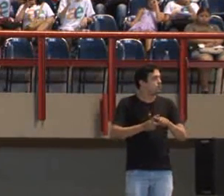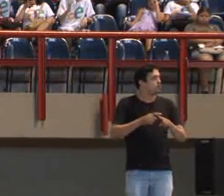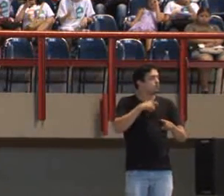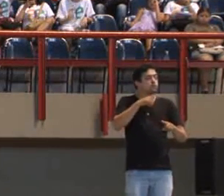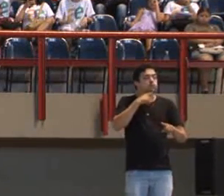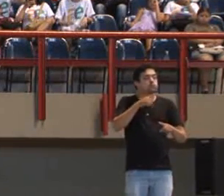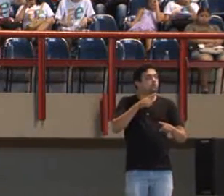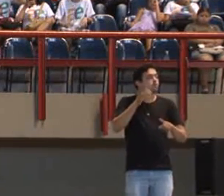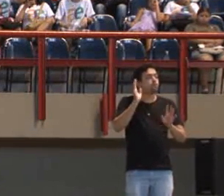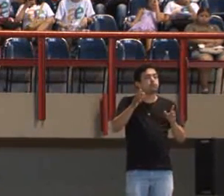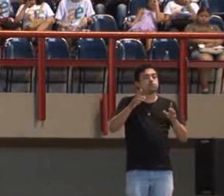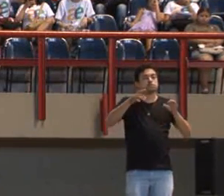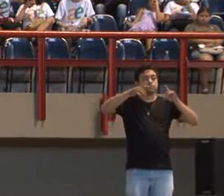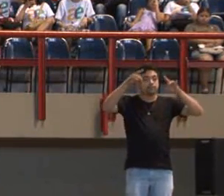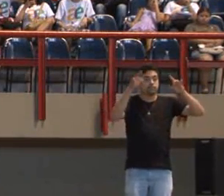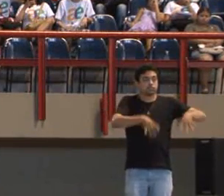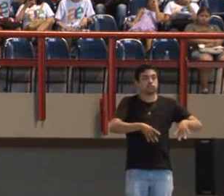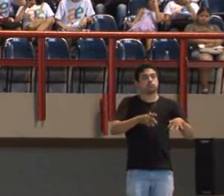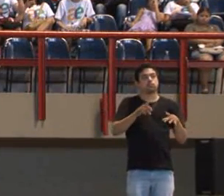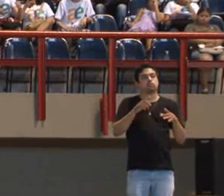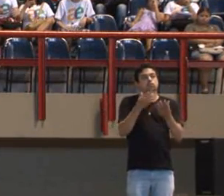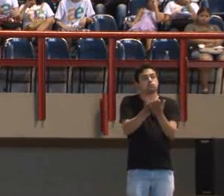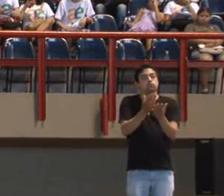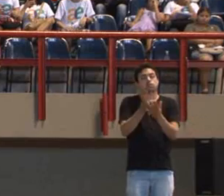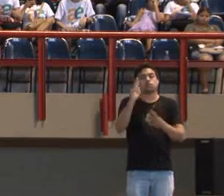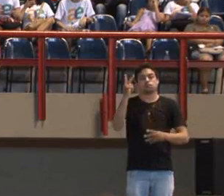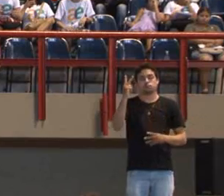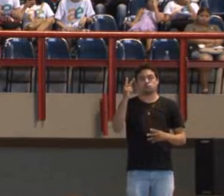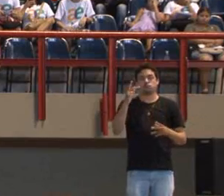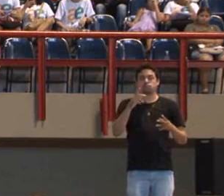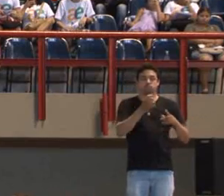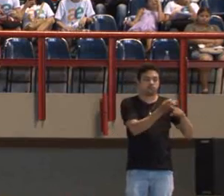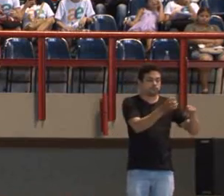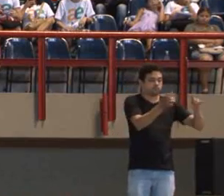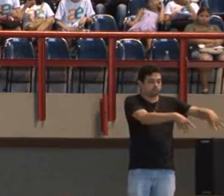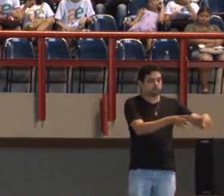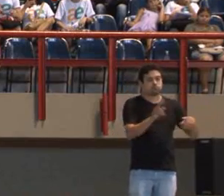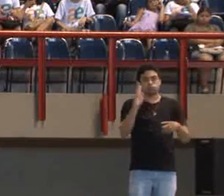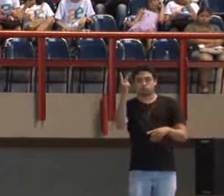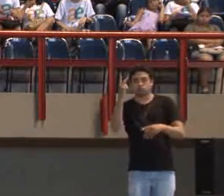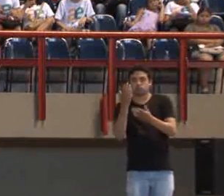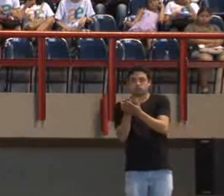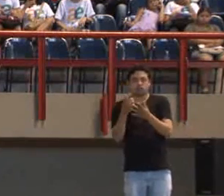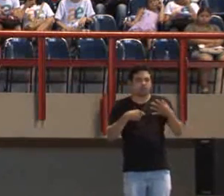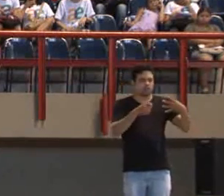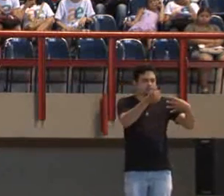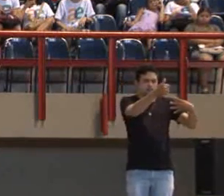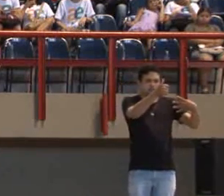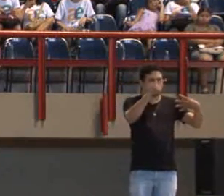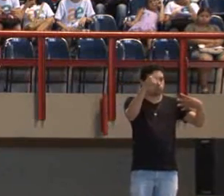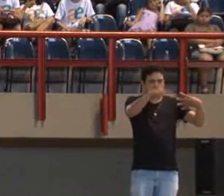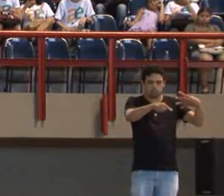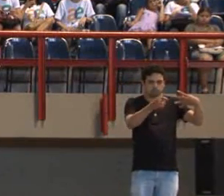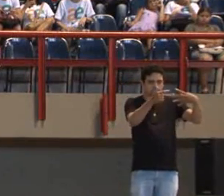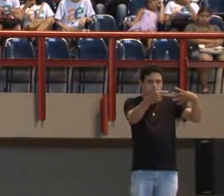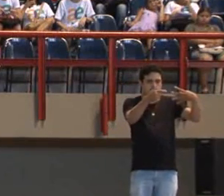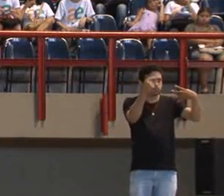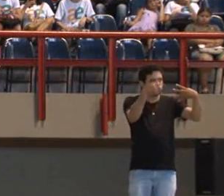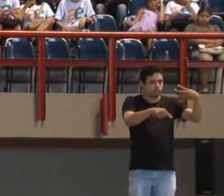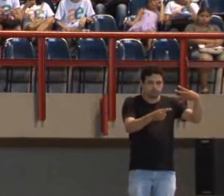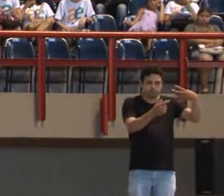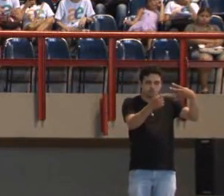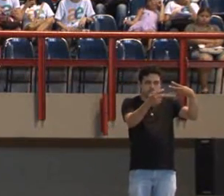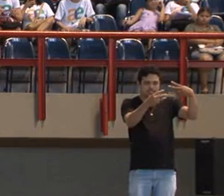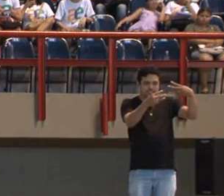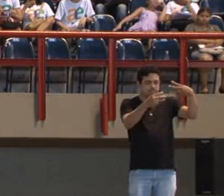questão, desistir, largar e estudar a história. É preciso não conseguir a primeira, não conseguir a segunda,